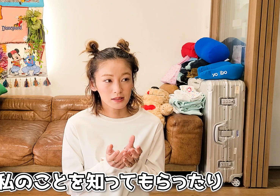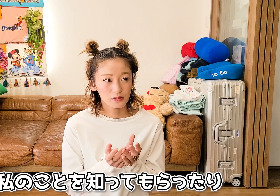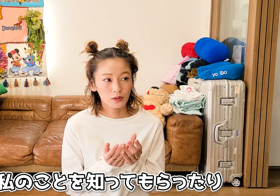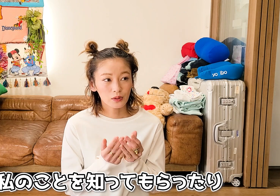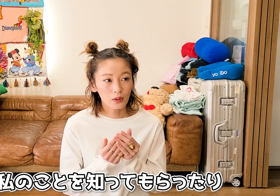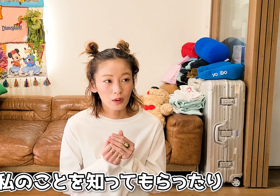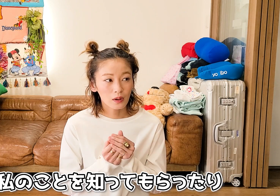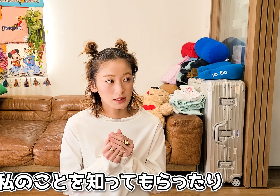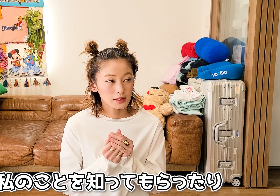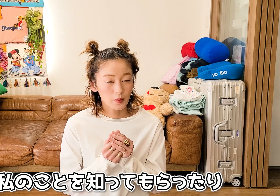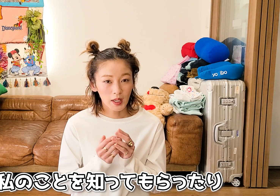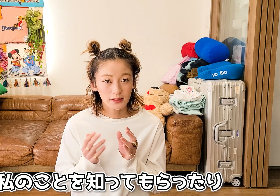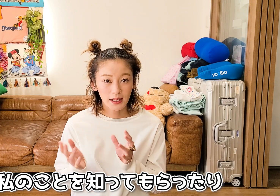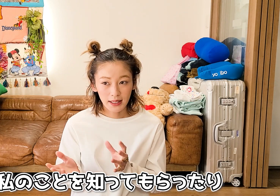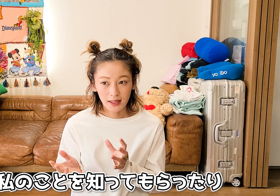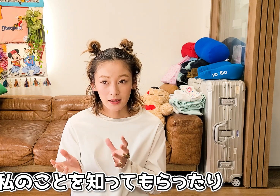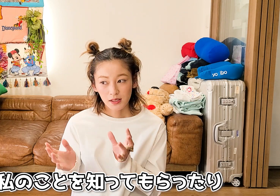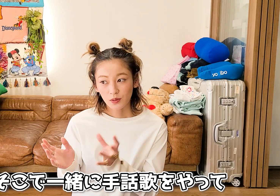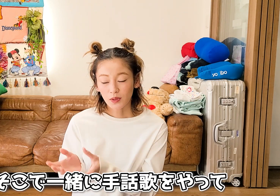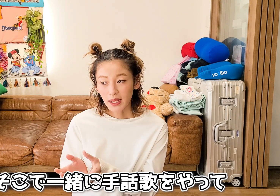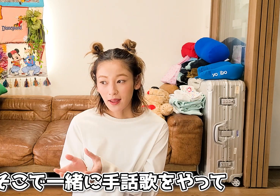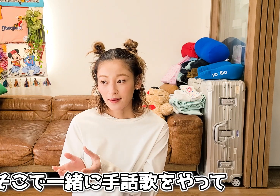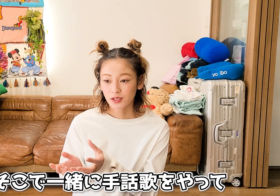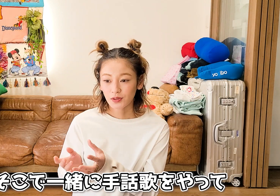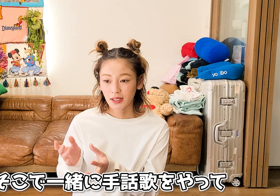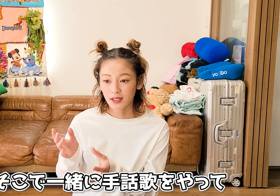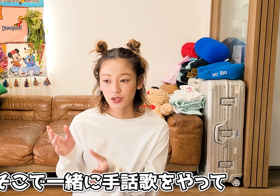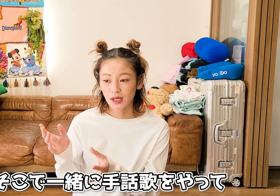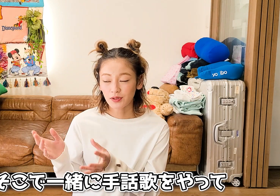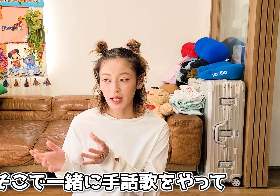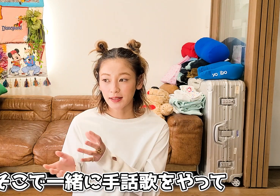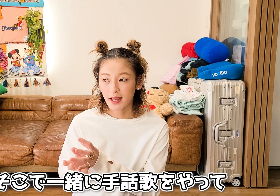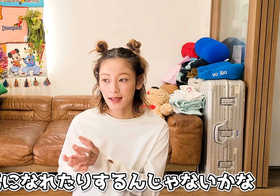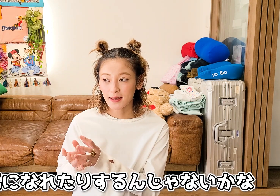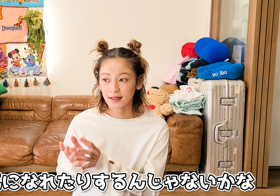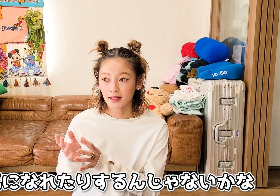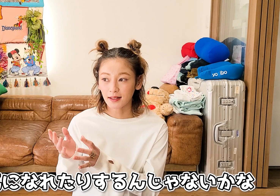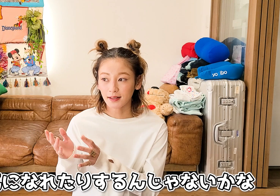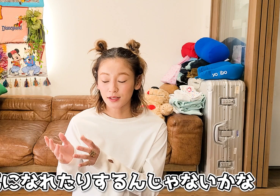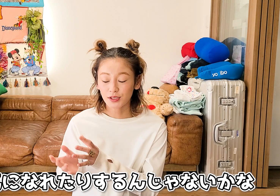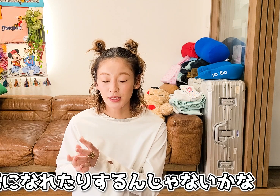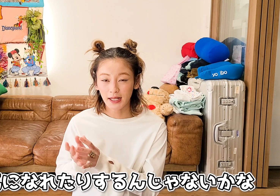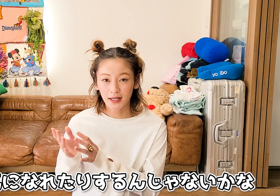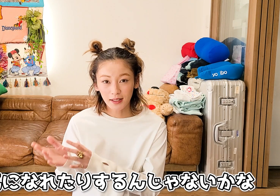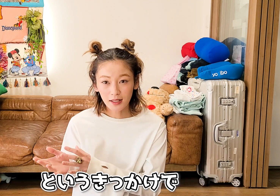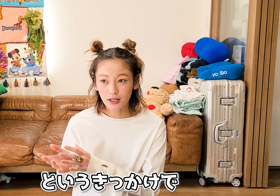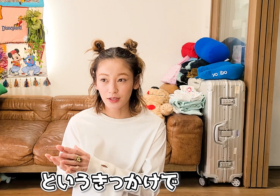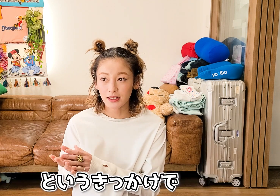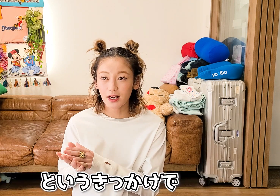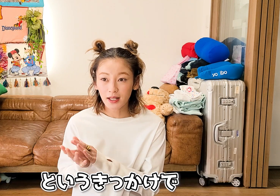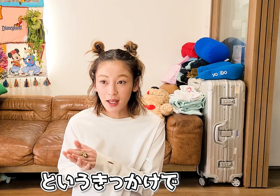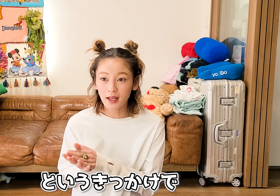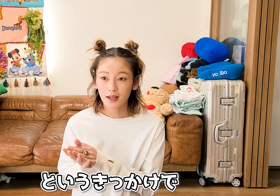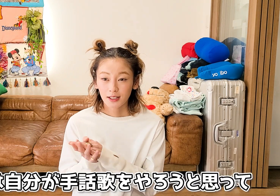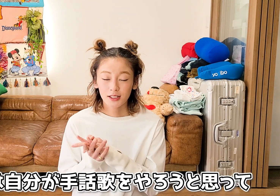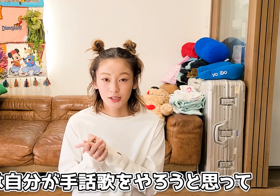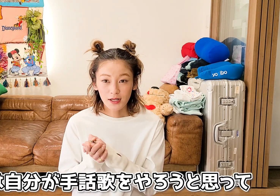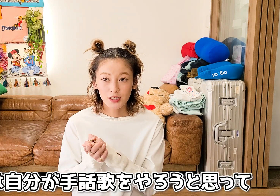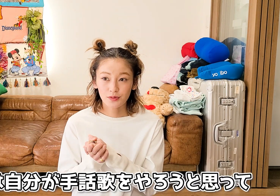のことを知ってもらったり、そこで一緒に手話歌やって元気になれたりするんじゃないかなっていうきっかけで、私は自分が